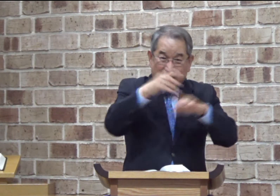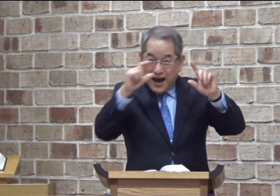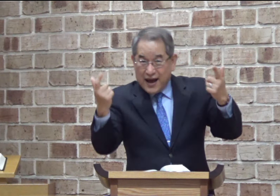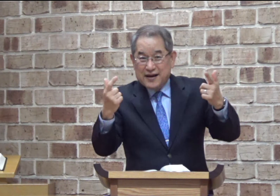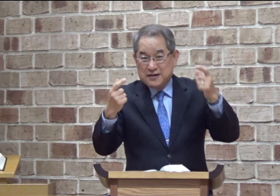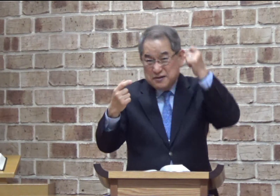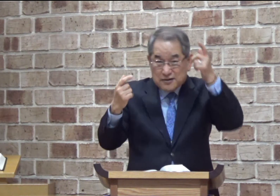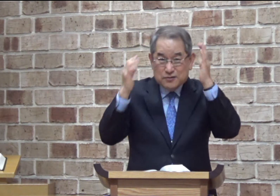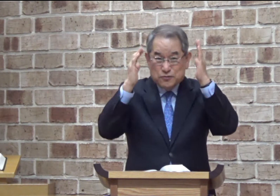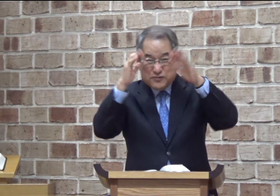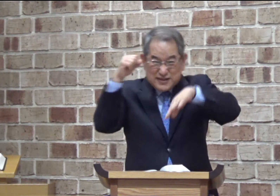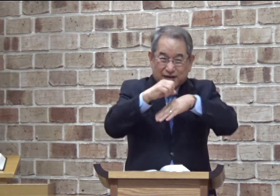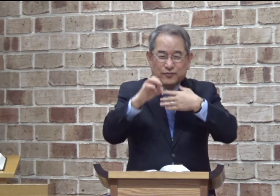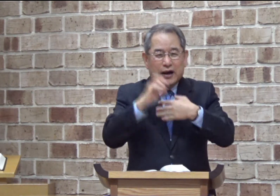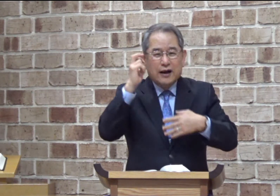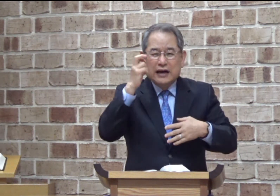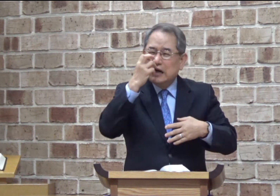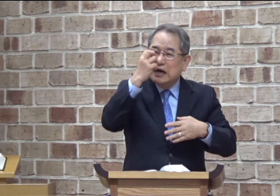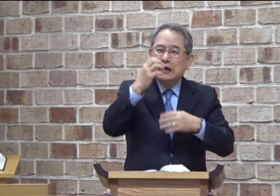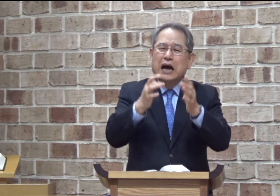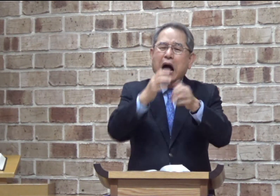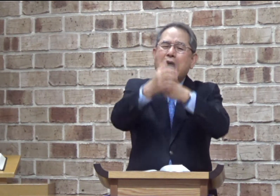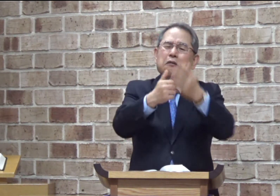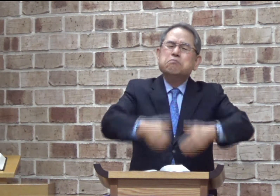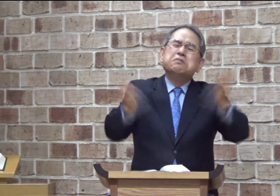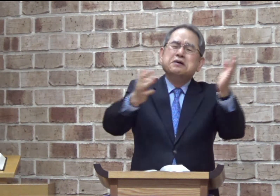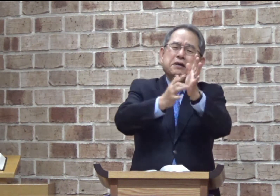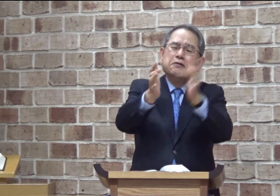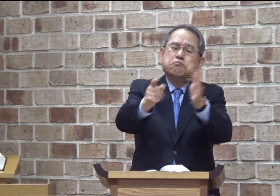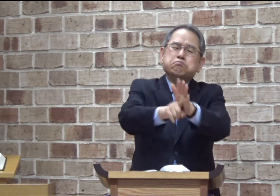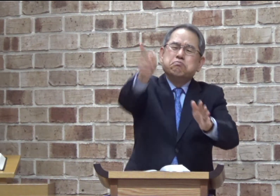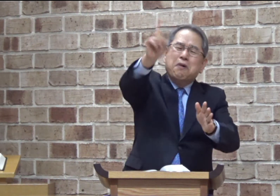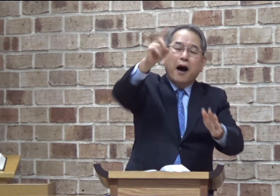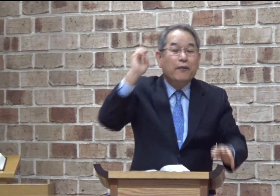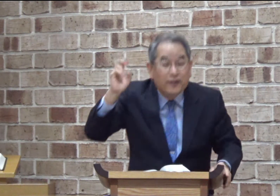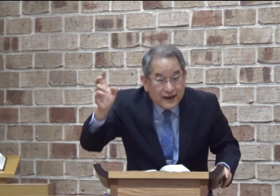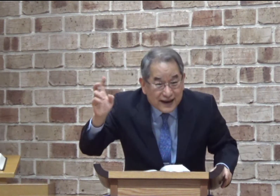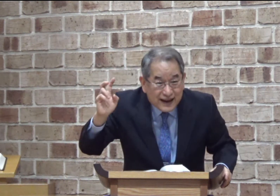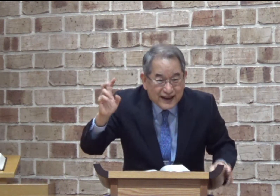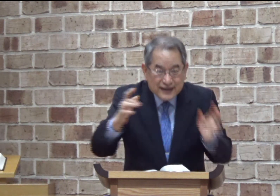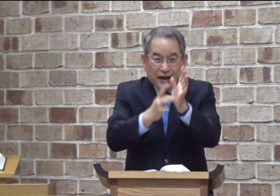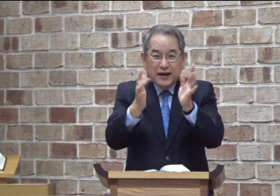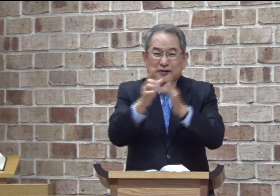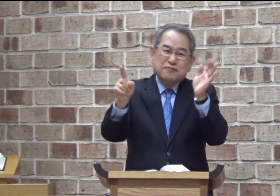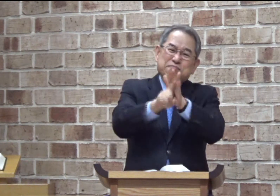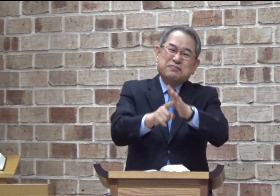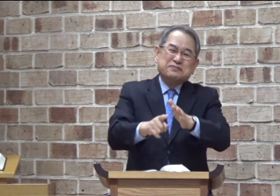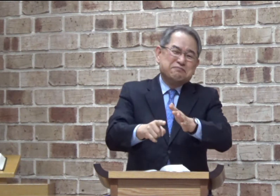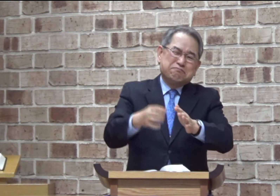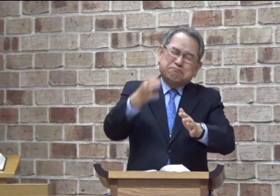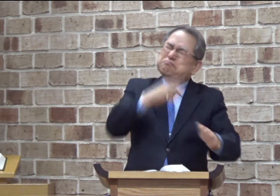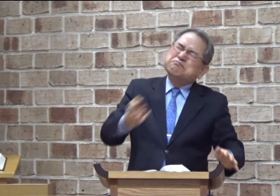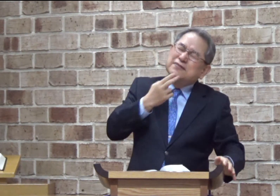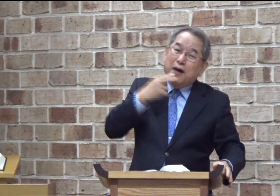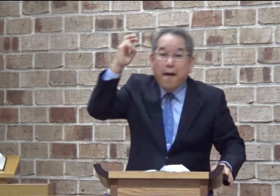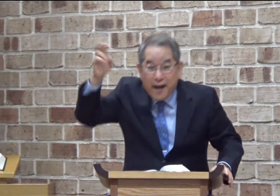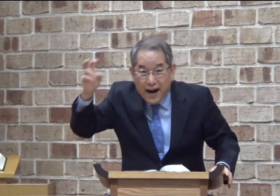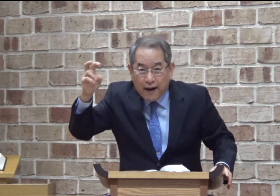기도를 많이 하게 되었습니다. 내가 아들이 훌륭했다면 예수님을 믿을 필요가